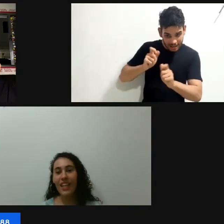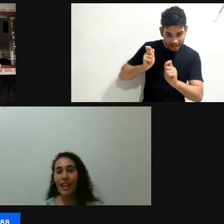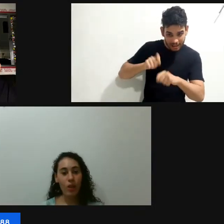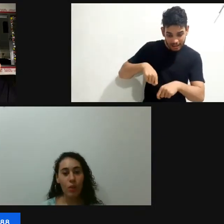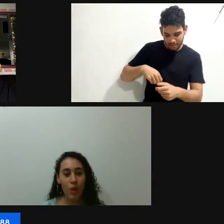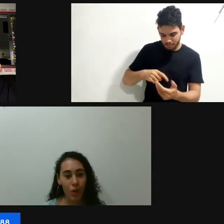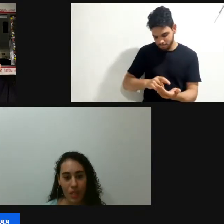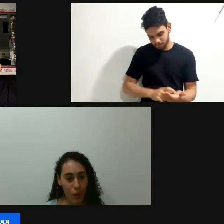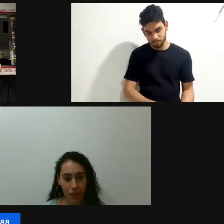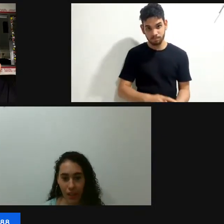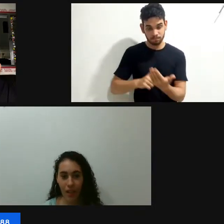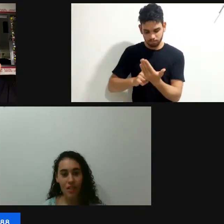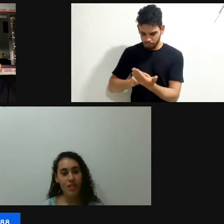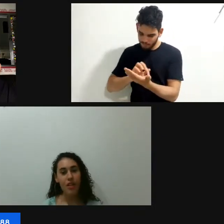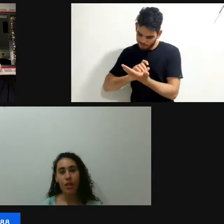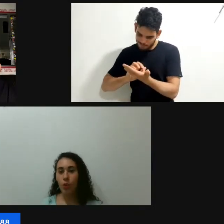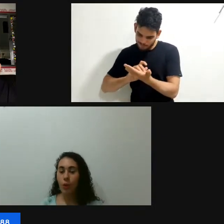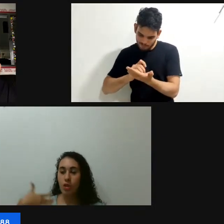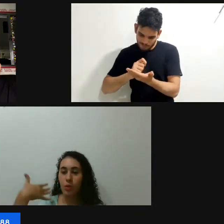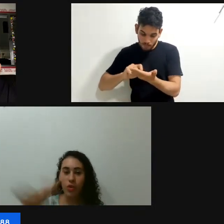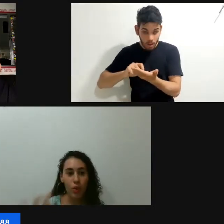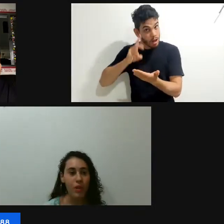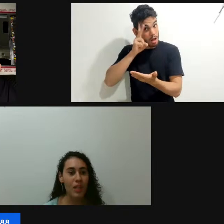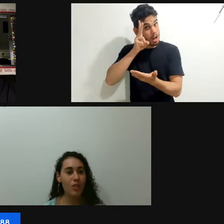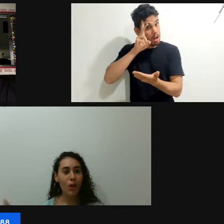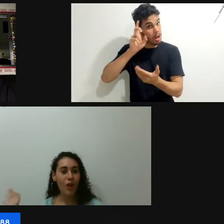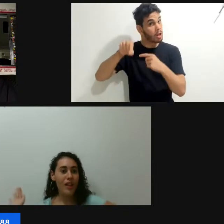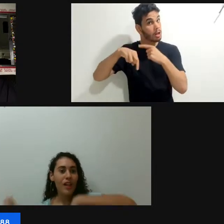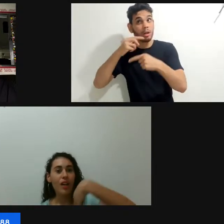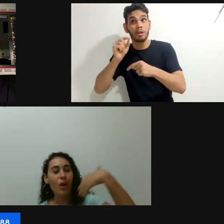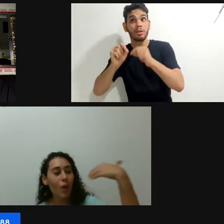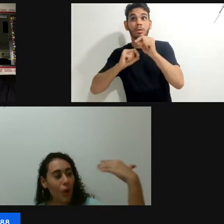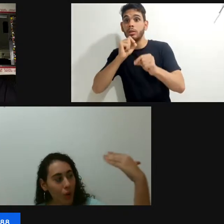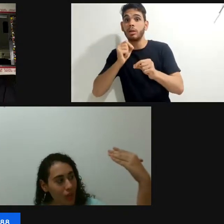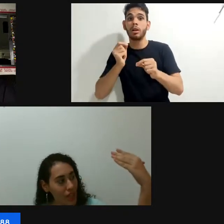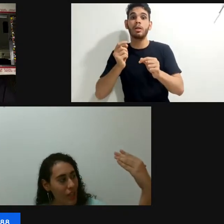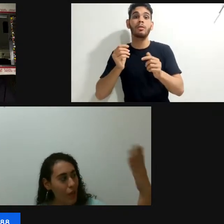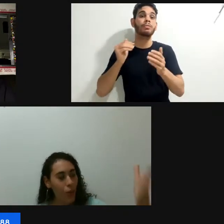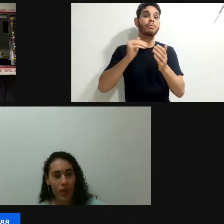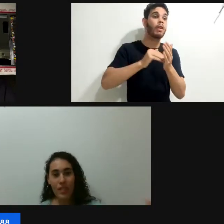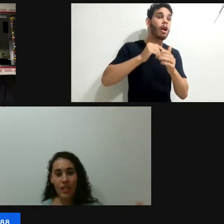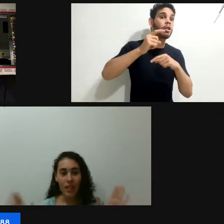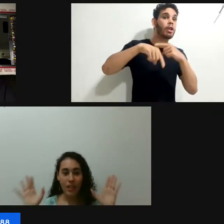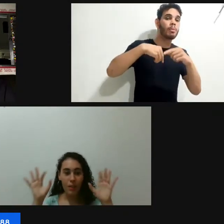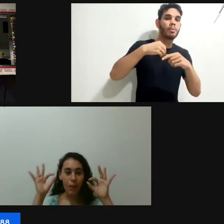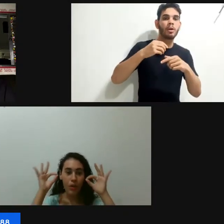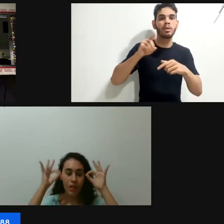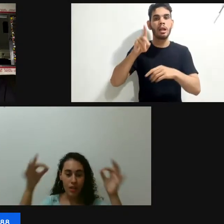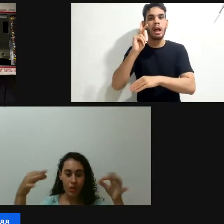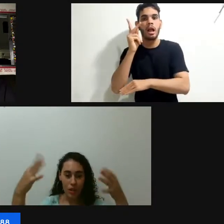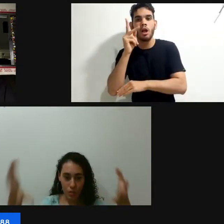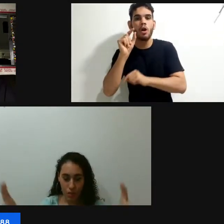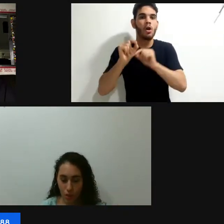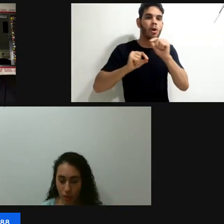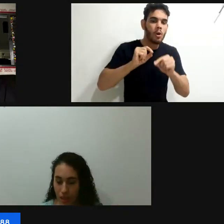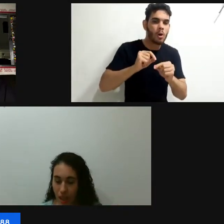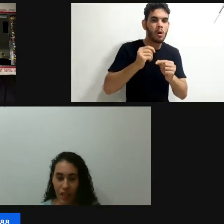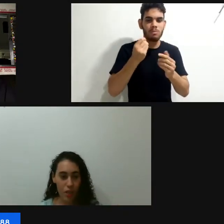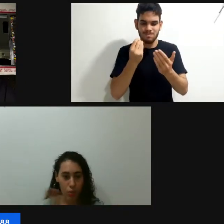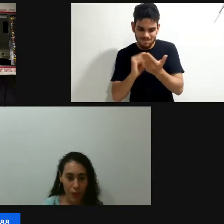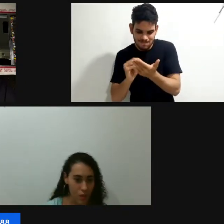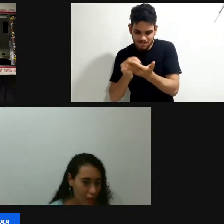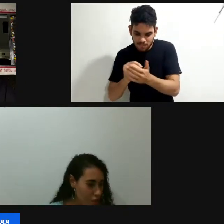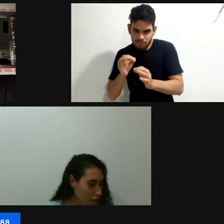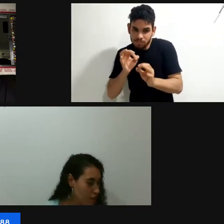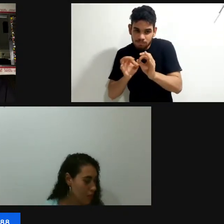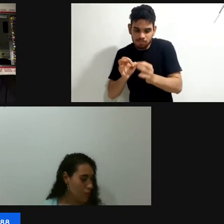caneta, e anoto alguma coisa importante do próximo volume da história, ou desenho alguma cena importante, um rascunho de alguma cena, de